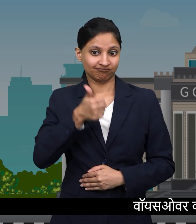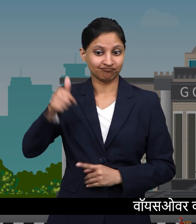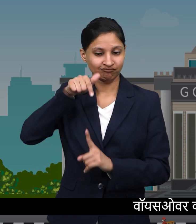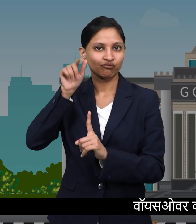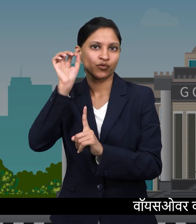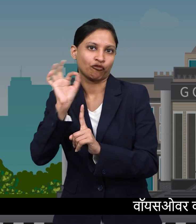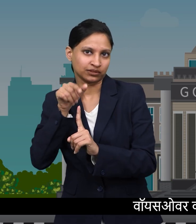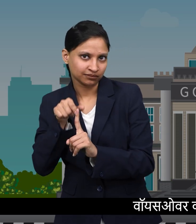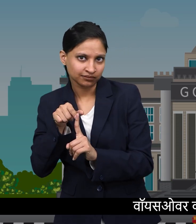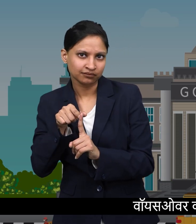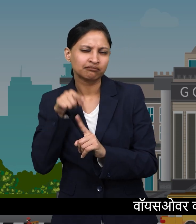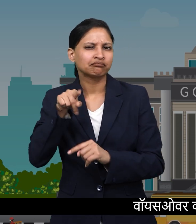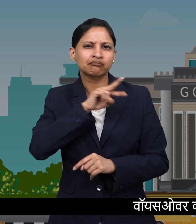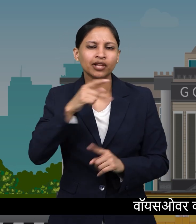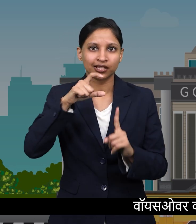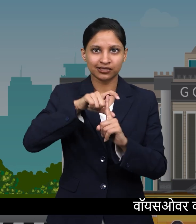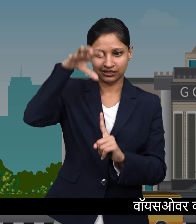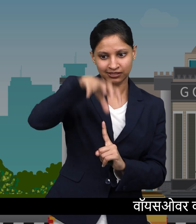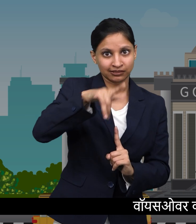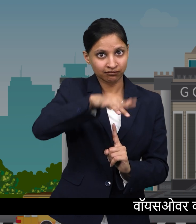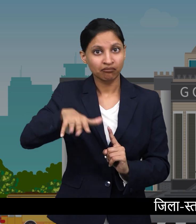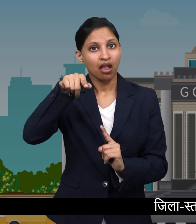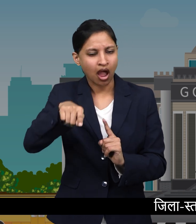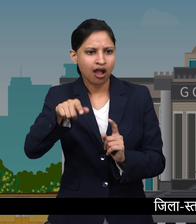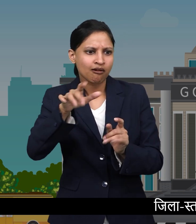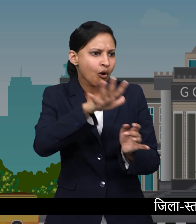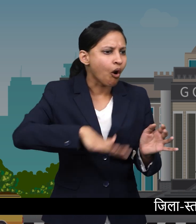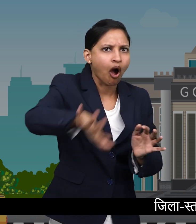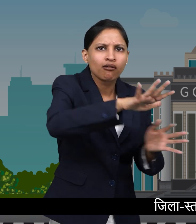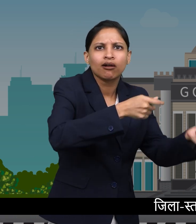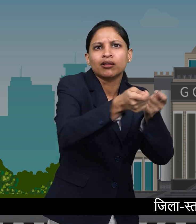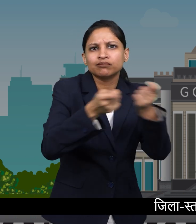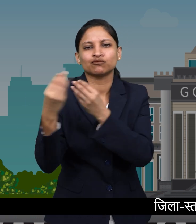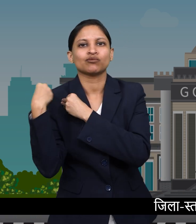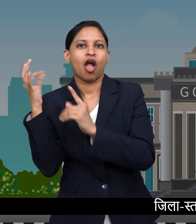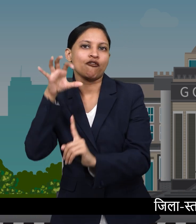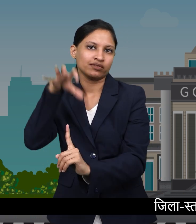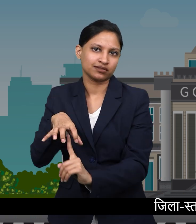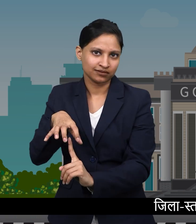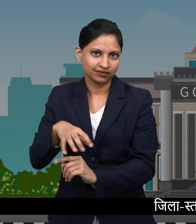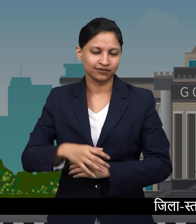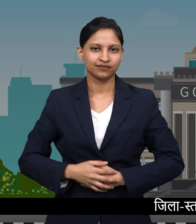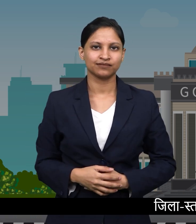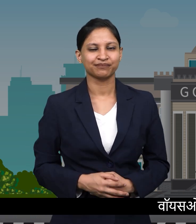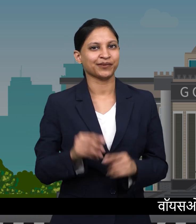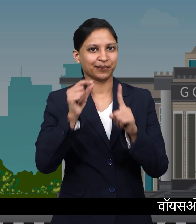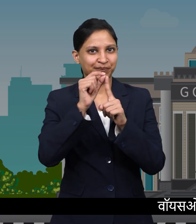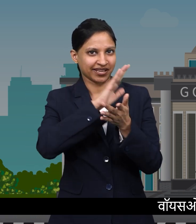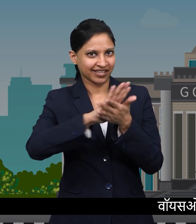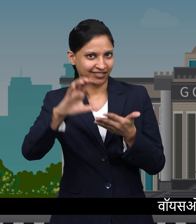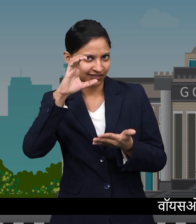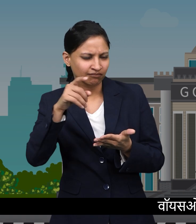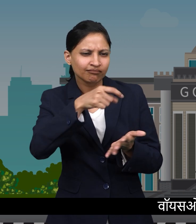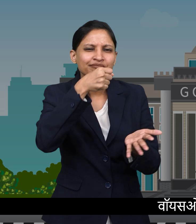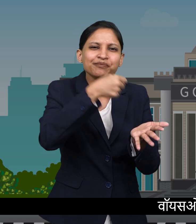कलेक्टर का कार्यालय और कलेक्ट्रेट। जिला स्तरीय प्रशासनिक कार्यालय, प्राथमिक